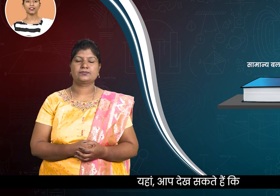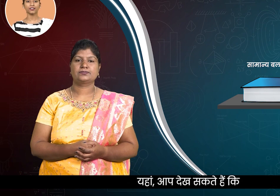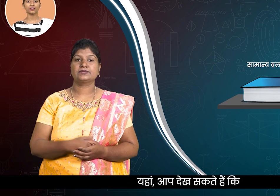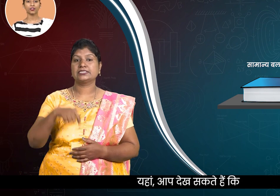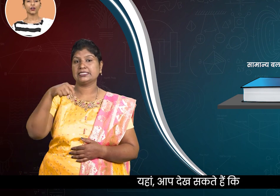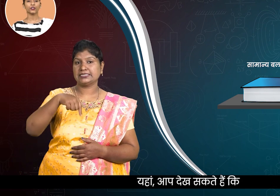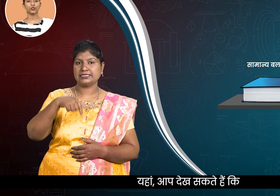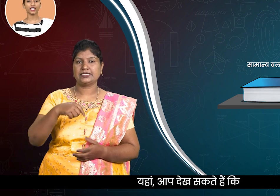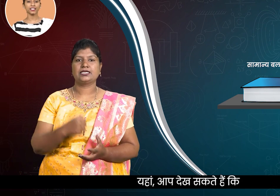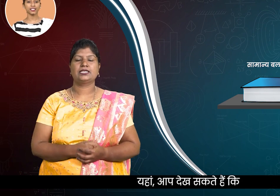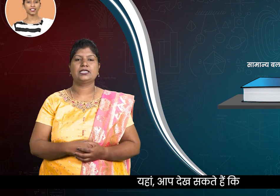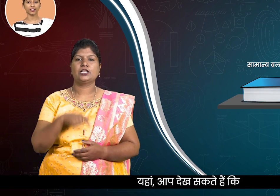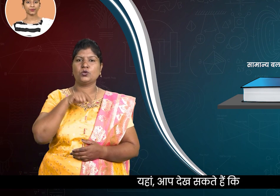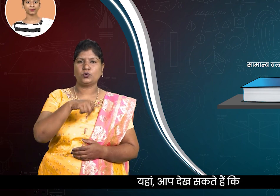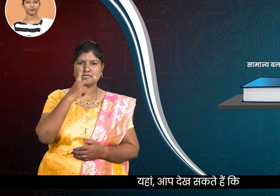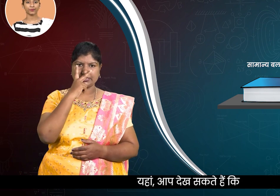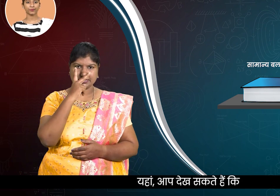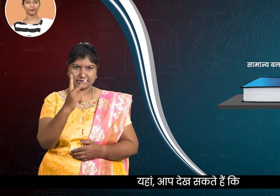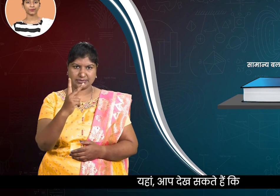यहां आप देख सकते हैं